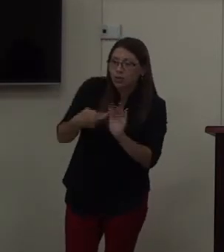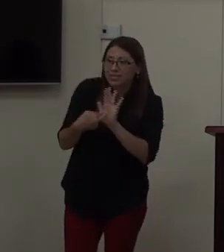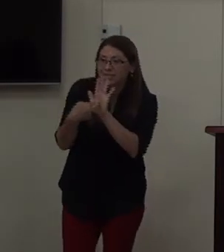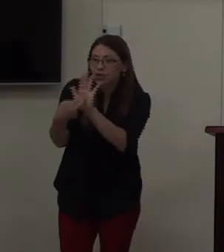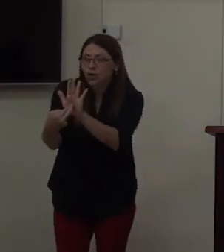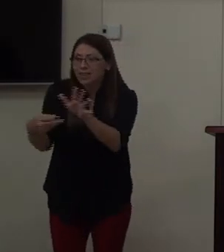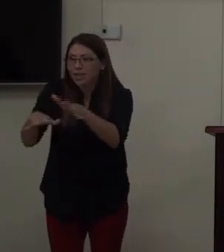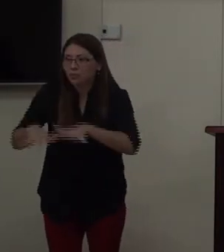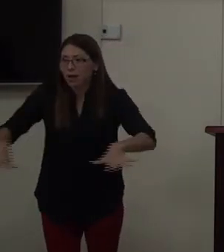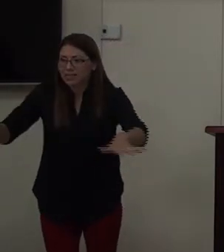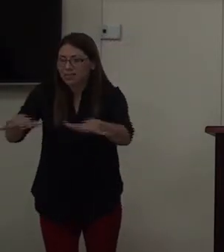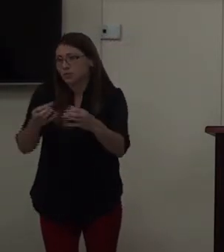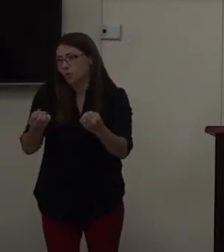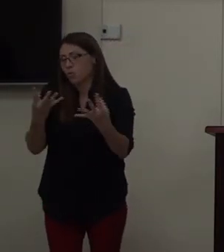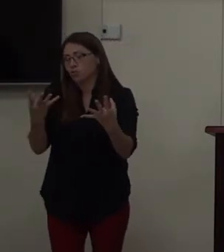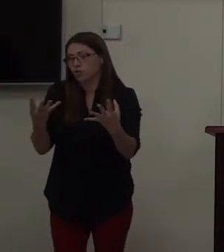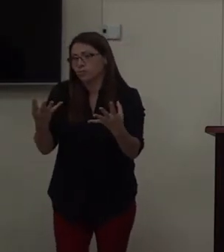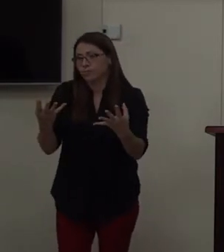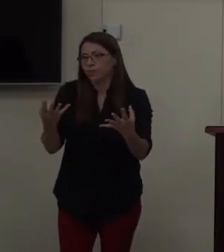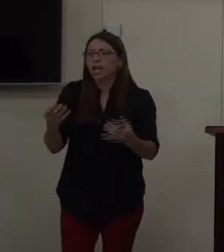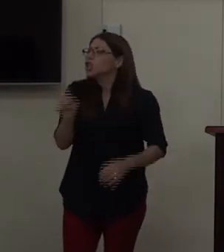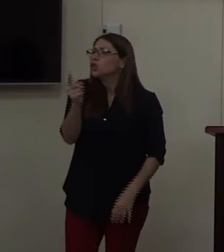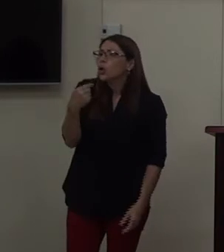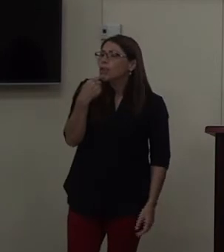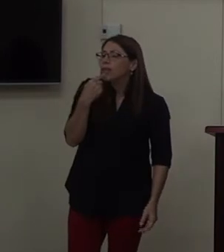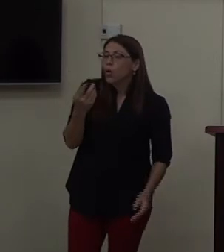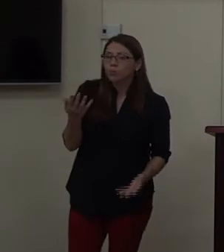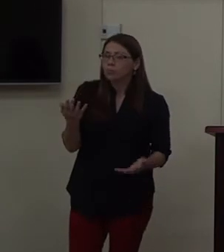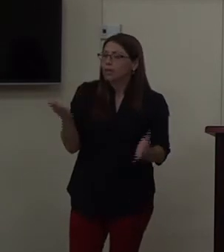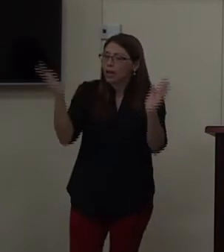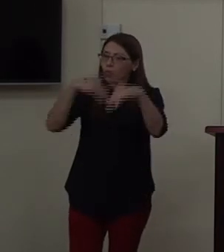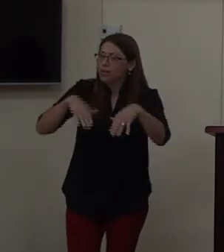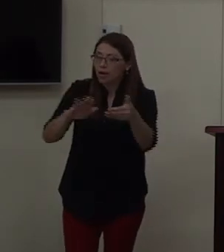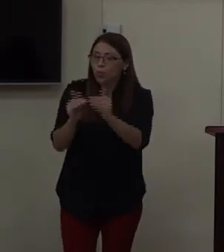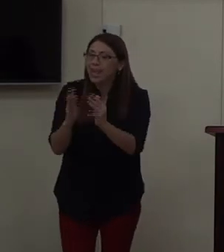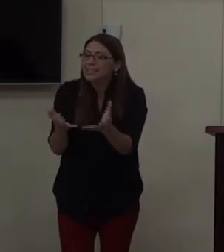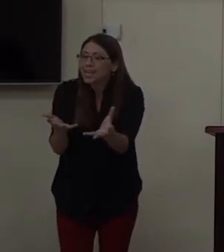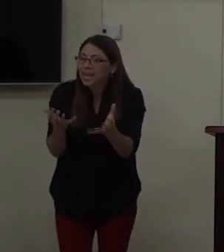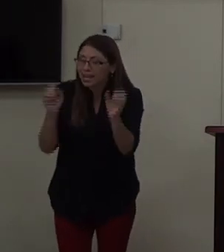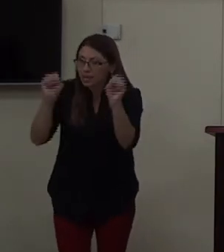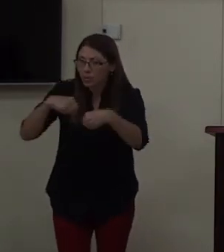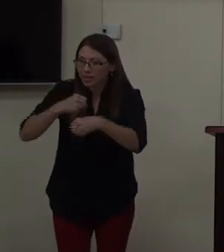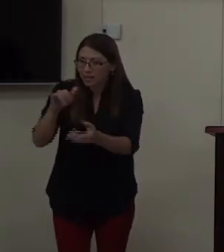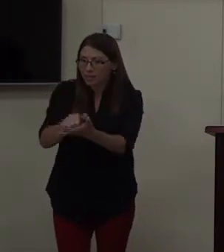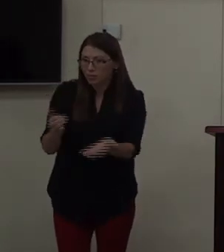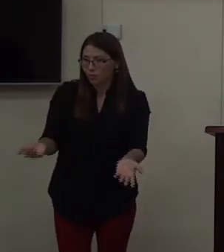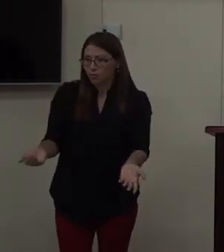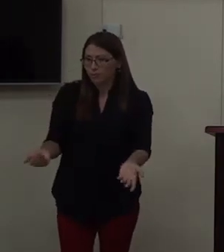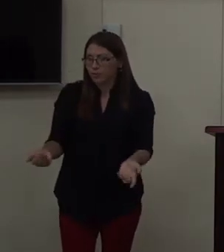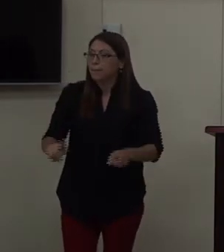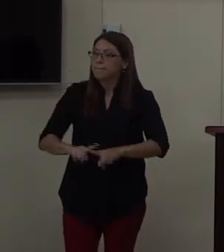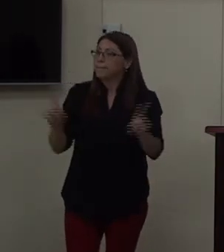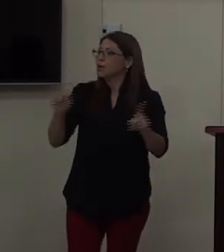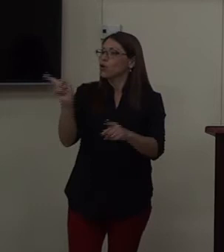textualización, que es lo que muchos. Y no digo que no haya comunidades que quieran y que puedan hacer esto, ¿verdad?